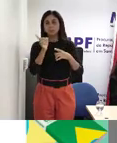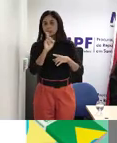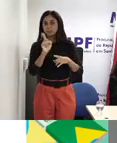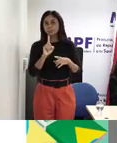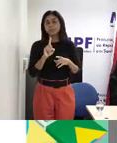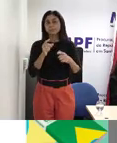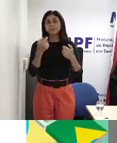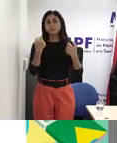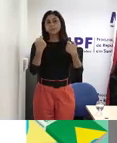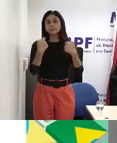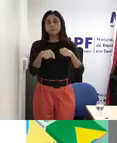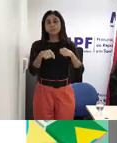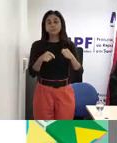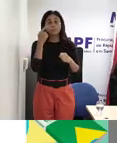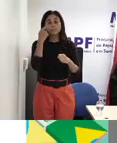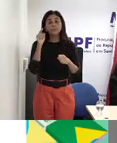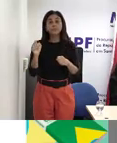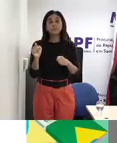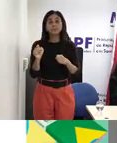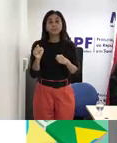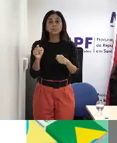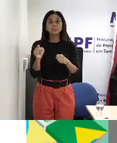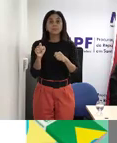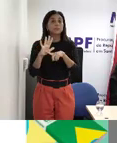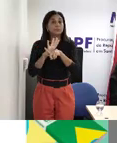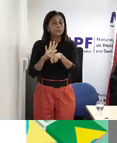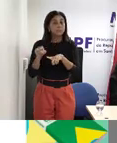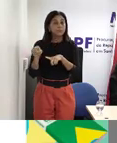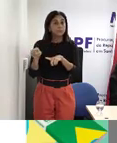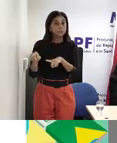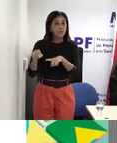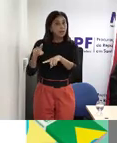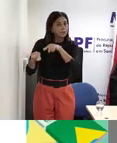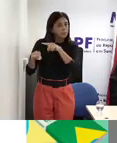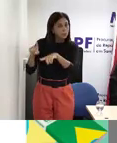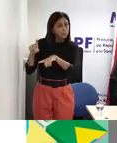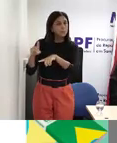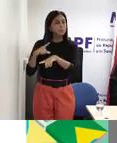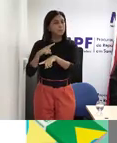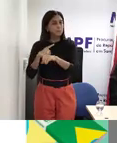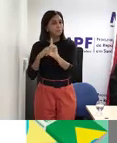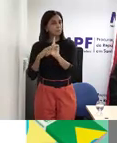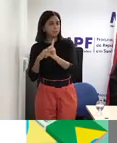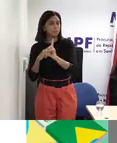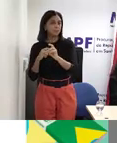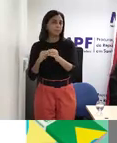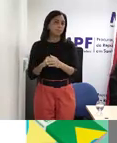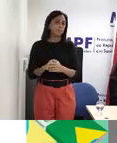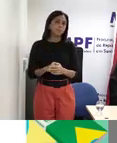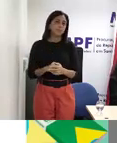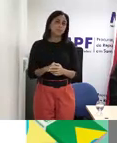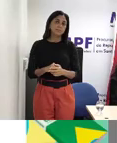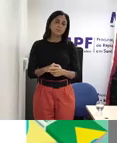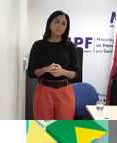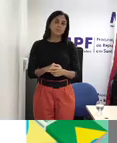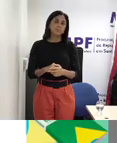verificar se evidência de finalidade sexual isso aí a gente tem que observar dentro desse contexto vou explicar por e o